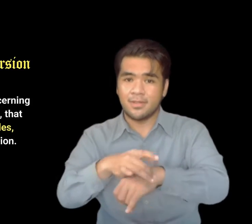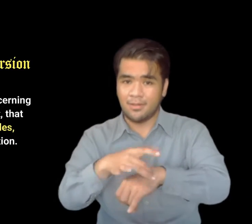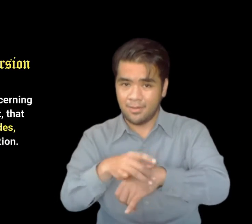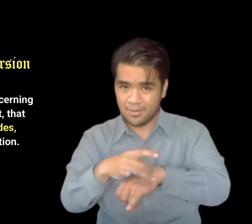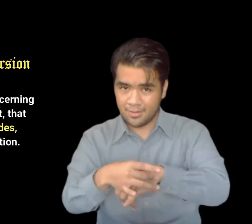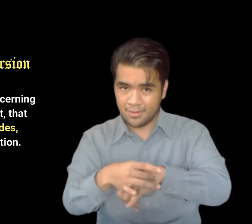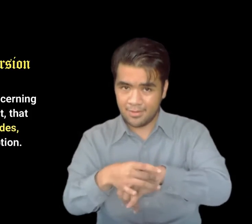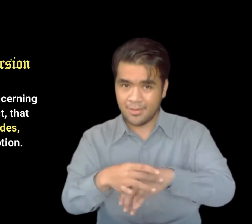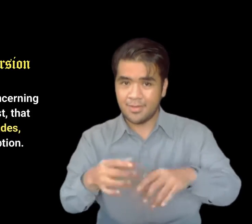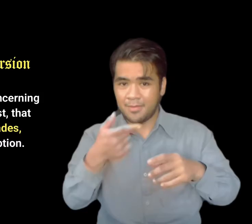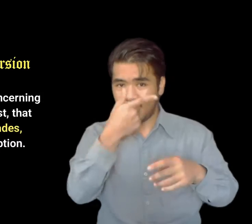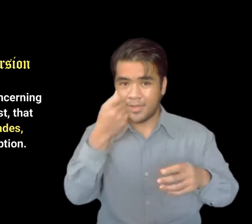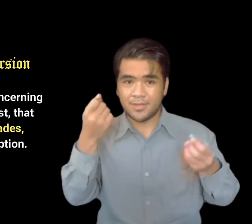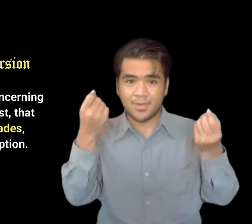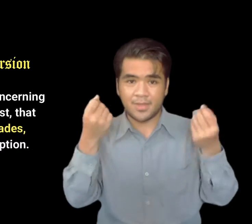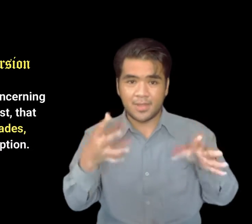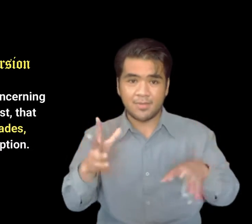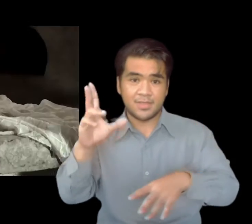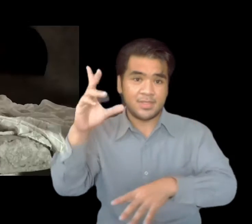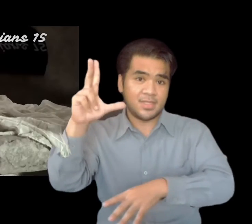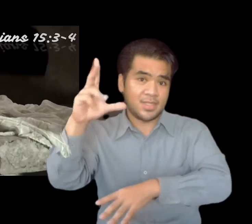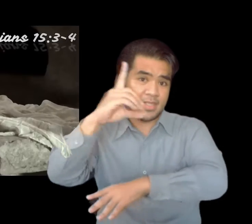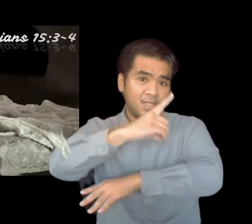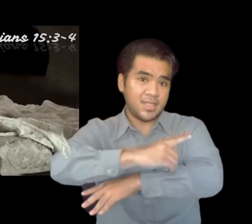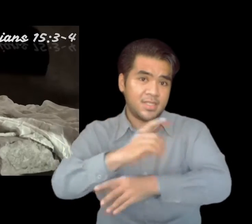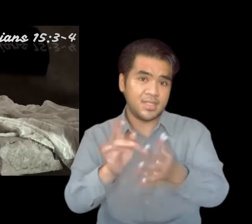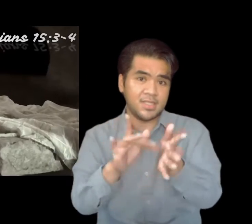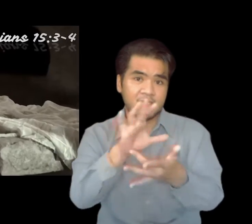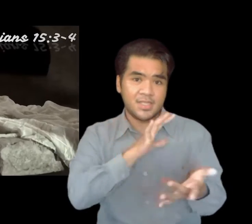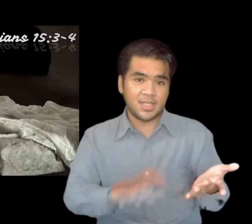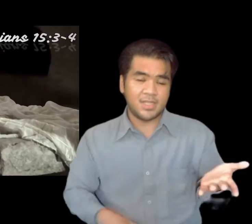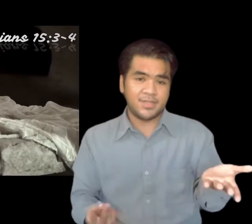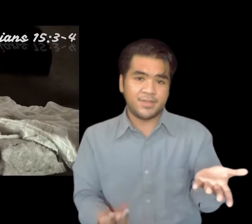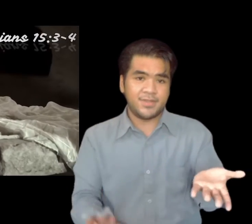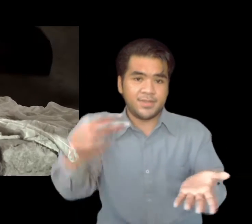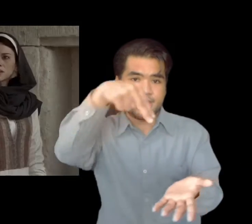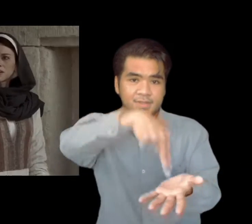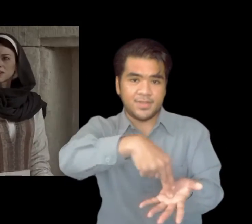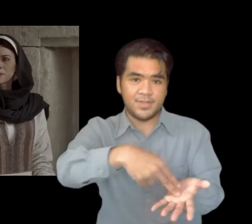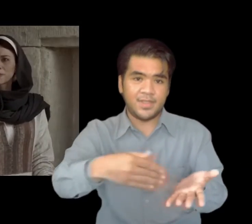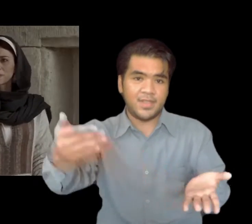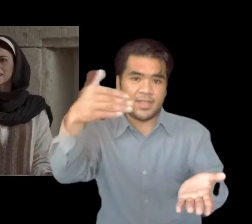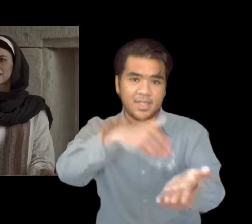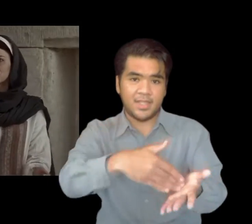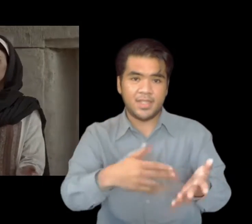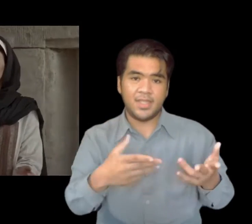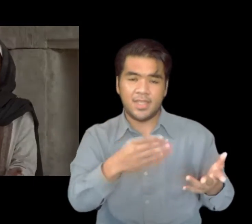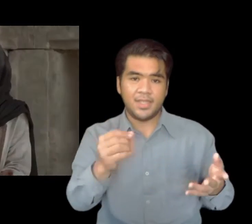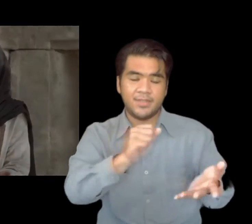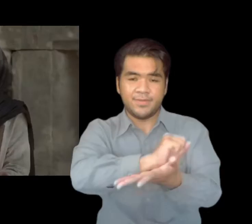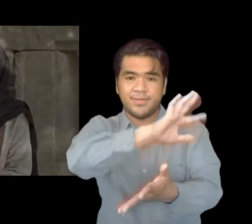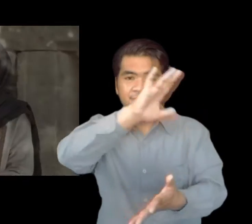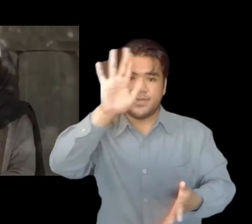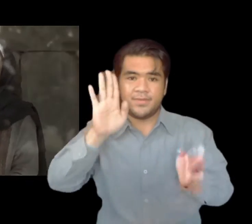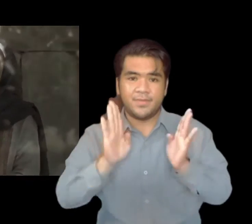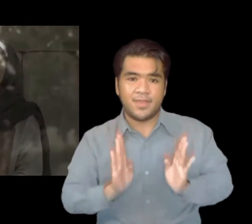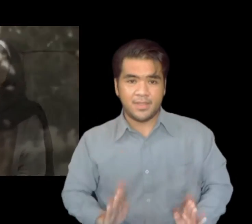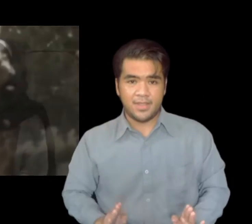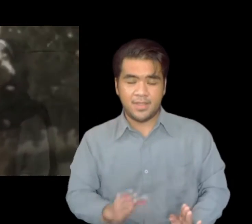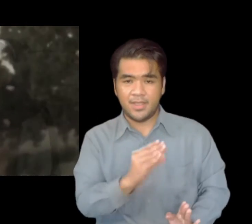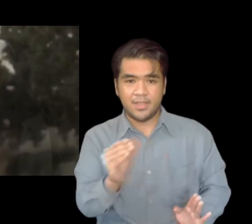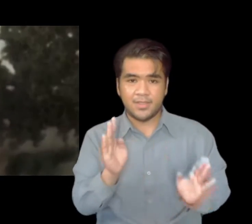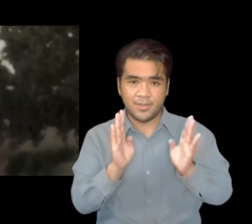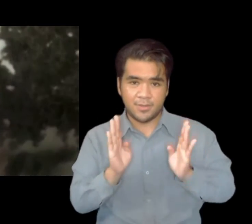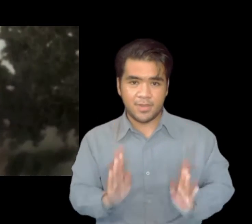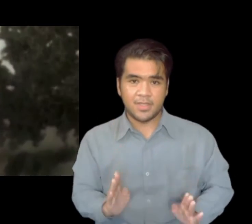kanyang kaluluwa sa daigdig ng mga patay sapagkat pagkaraan ng 3 araw, siya ay bumangon mula sa mga patay nang may